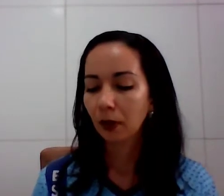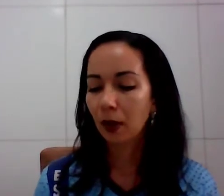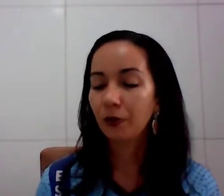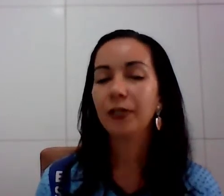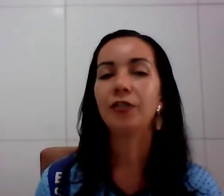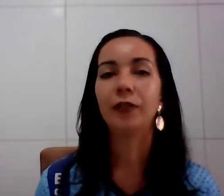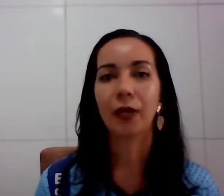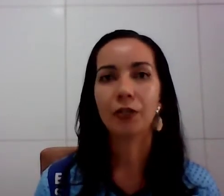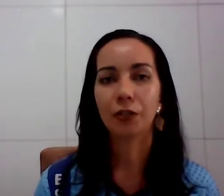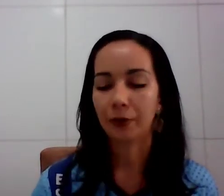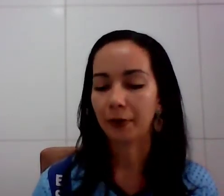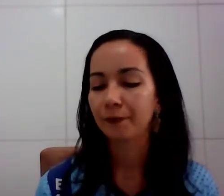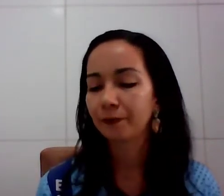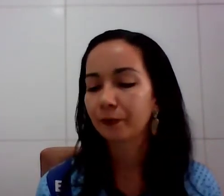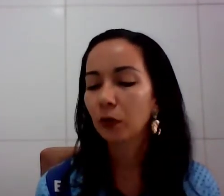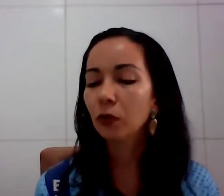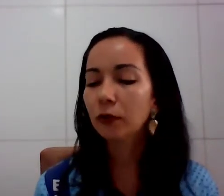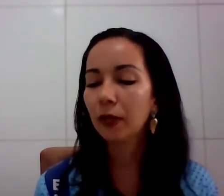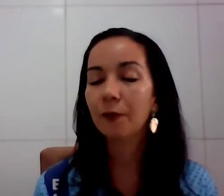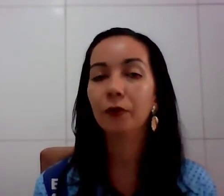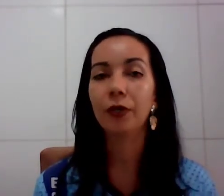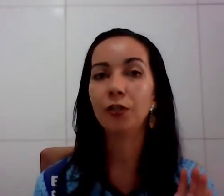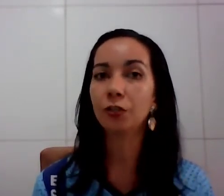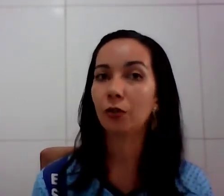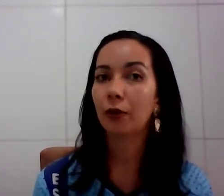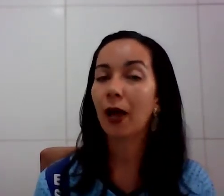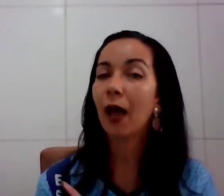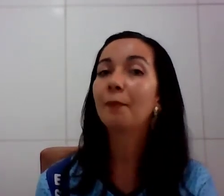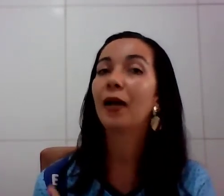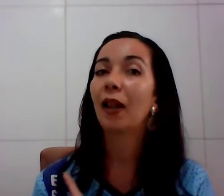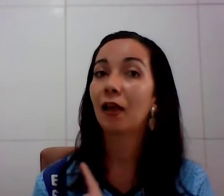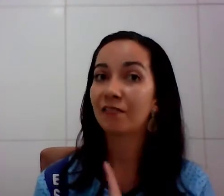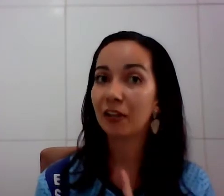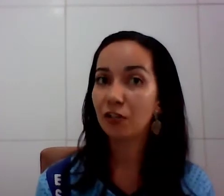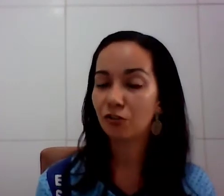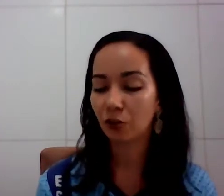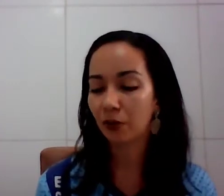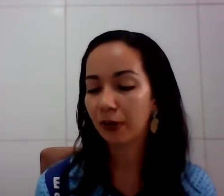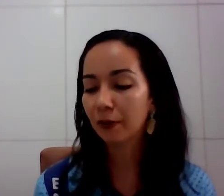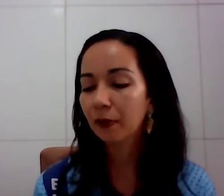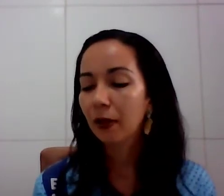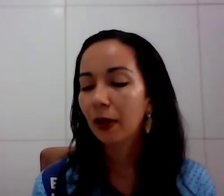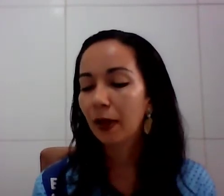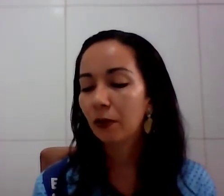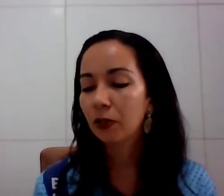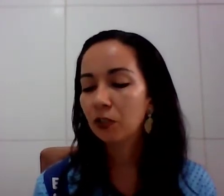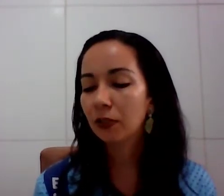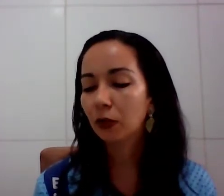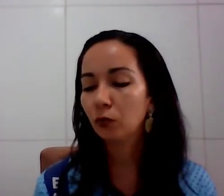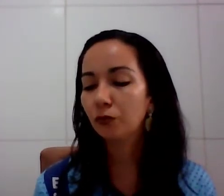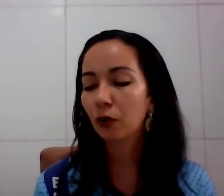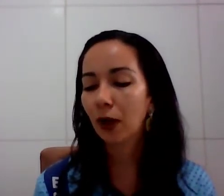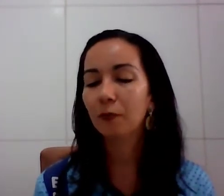A origem da história. O termo história, a palavra história, é originado do